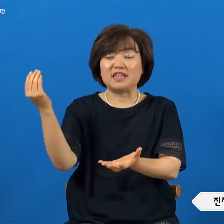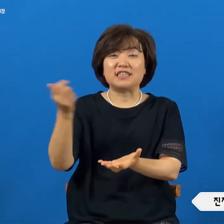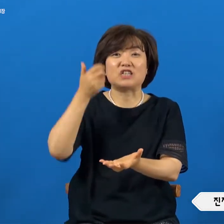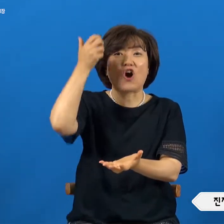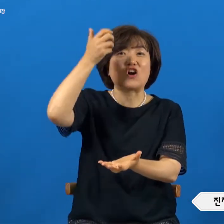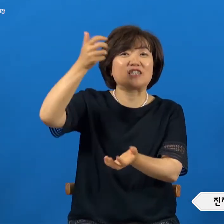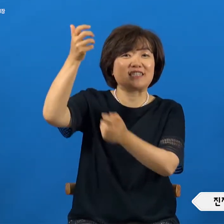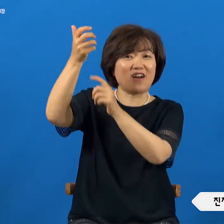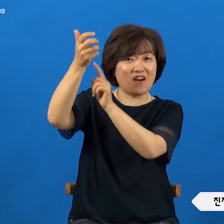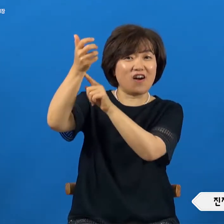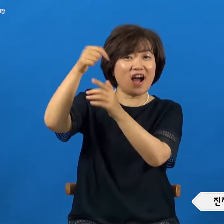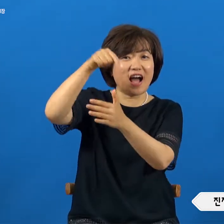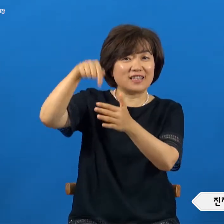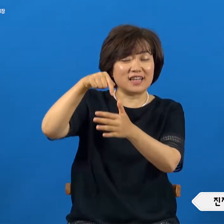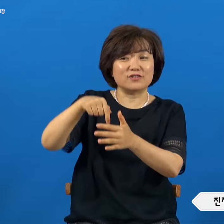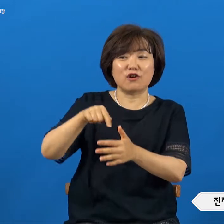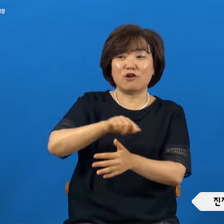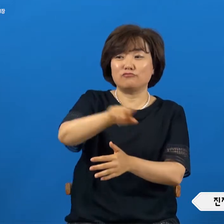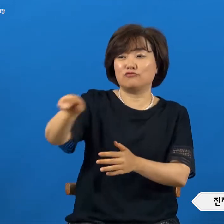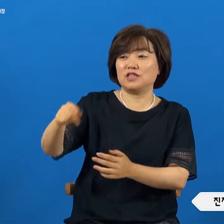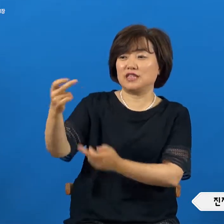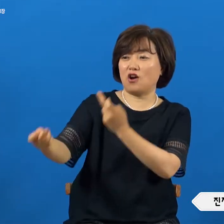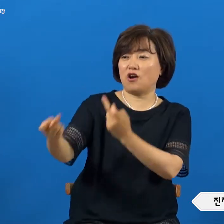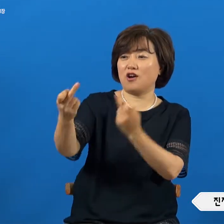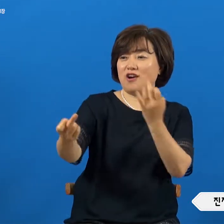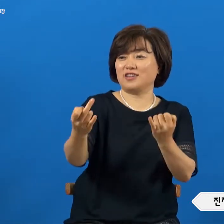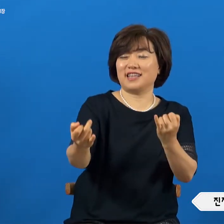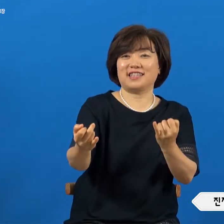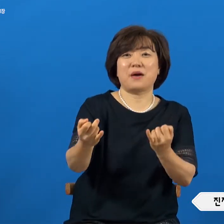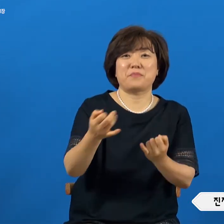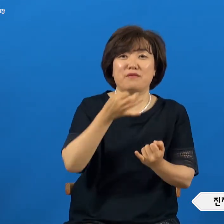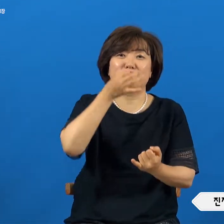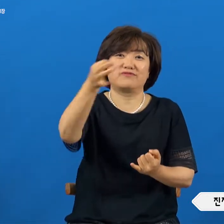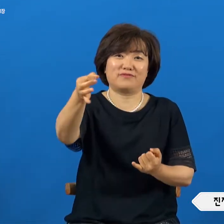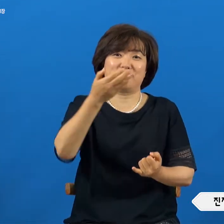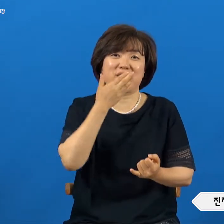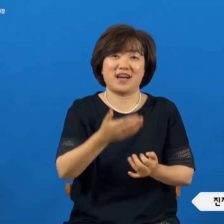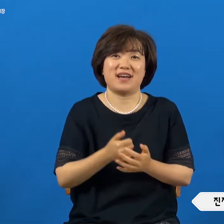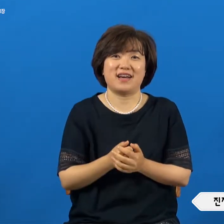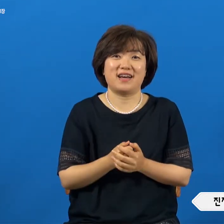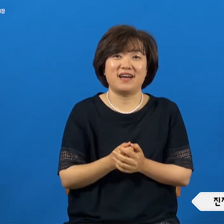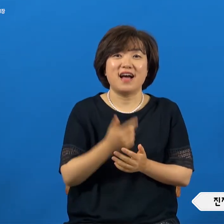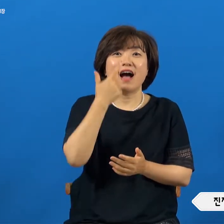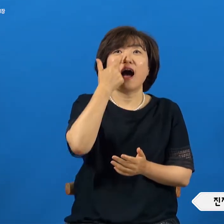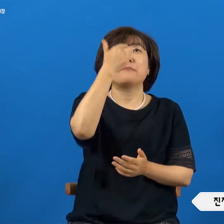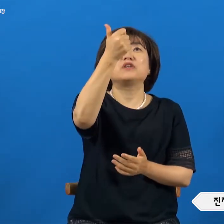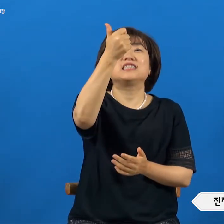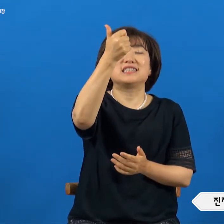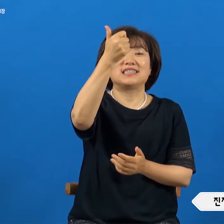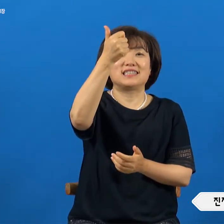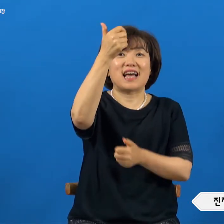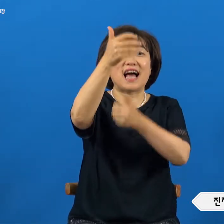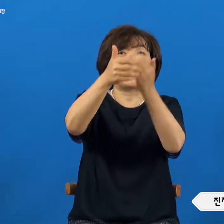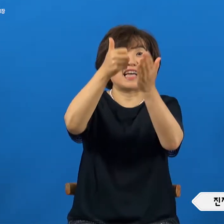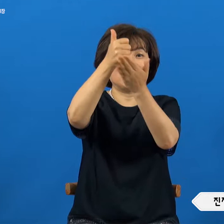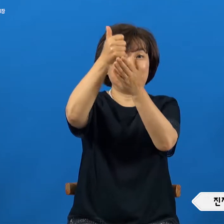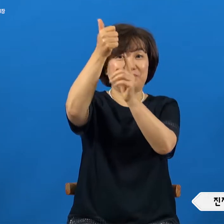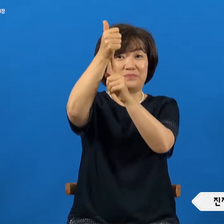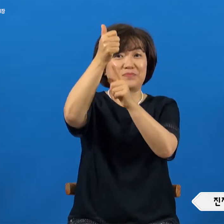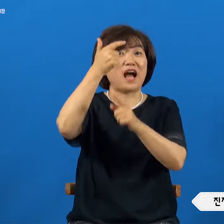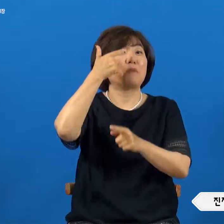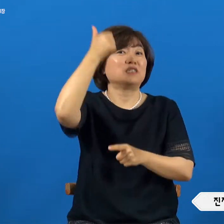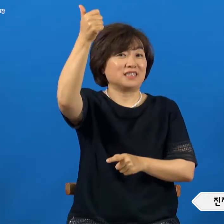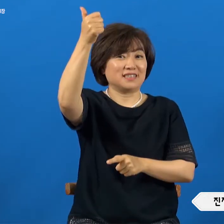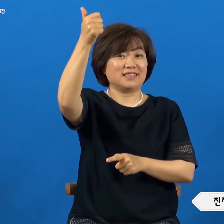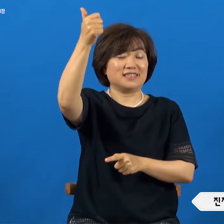바로 형제, 자매가 아닙니까? 왜냐하면 우리는 만유의 아버지이신 하나님이 우리의